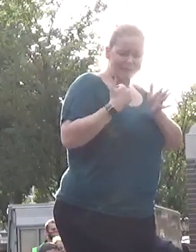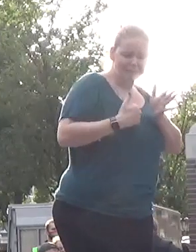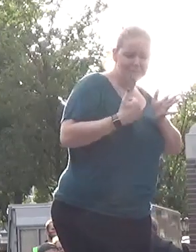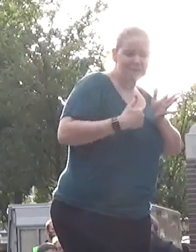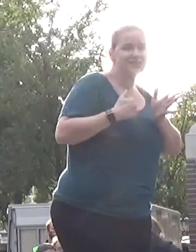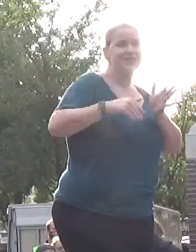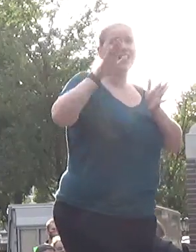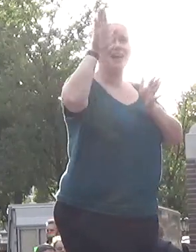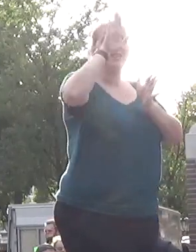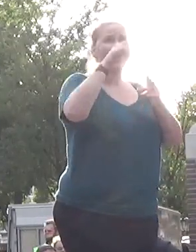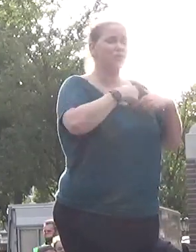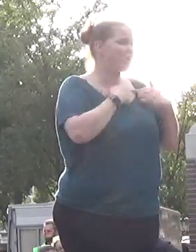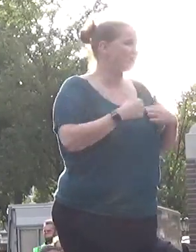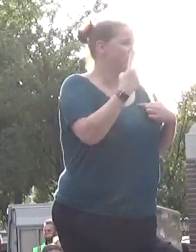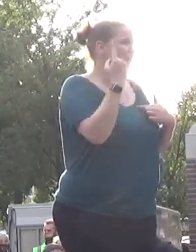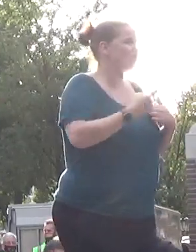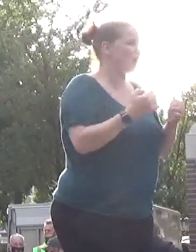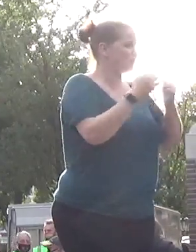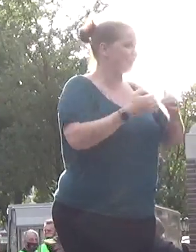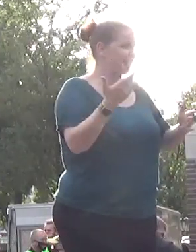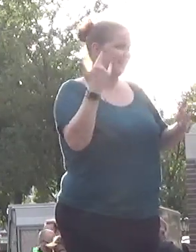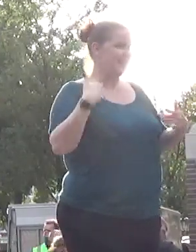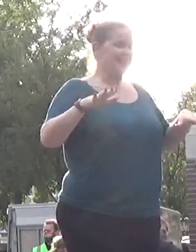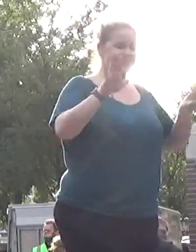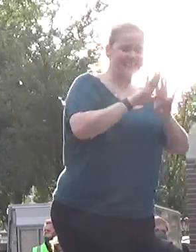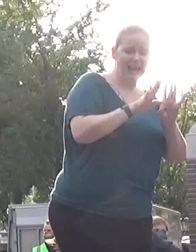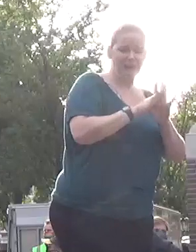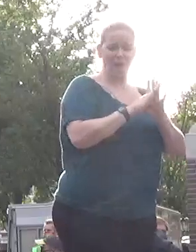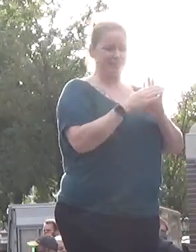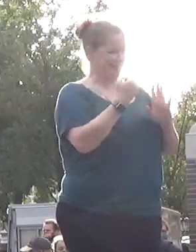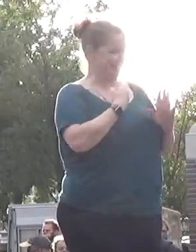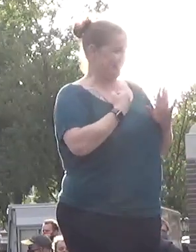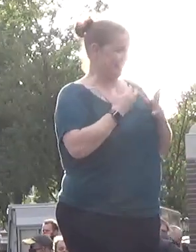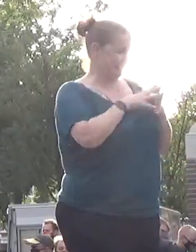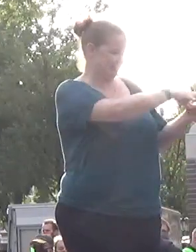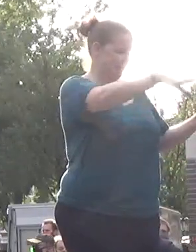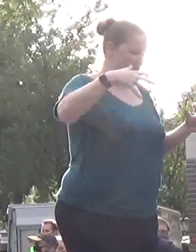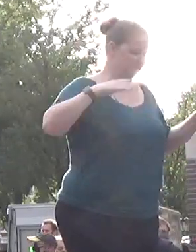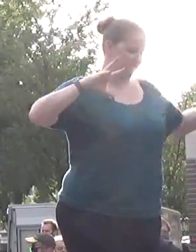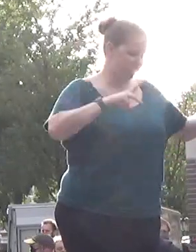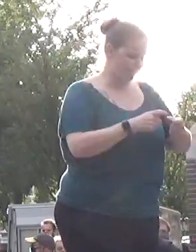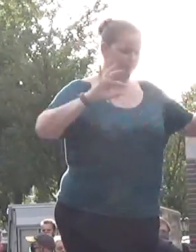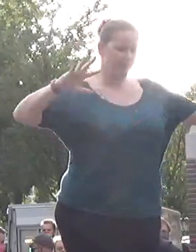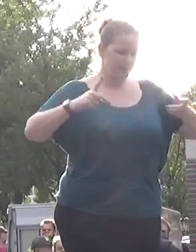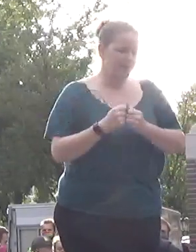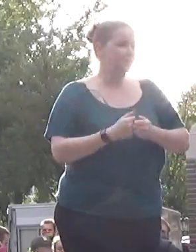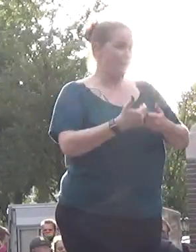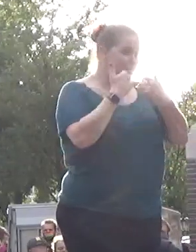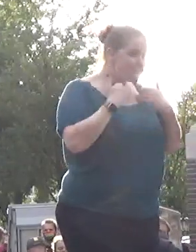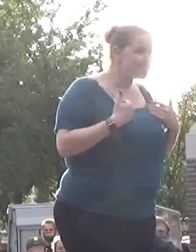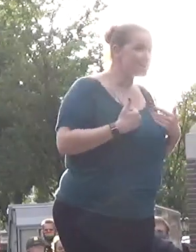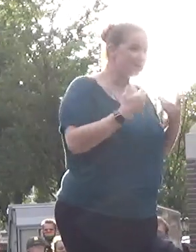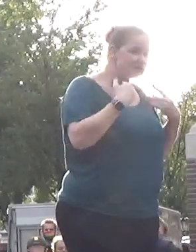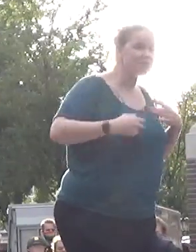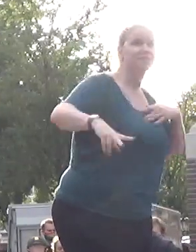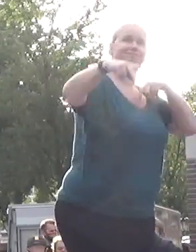die 2000 jaar geleden diezelfde instituten van binnenuit afbrak om juist de mens voor het aangezicht van God weer in